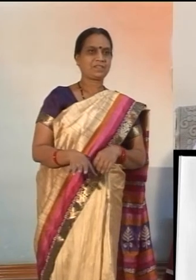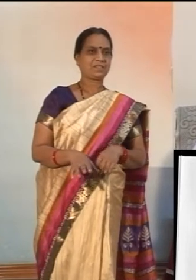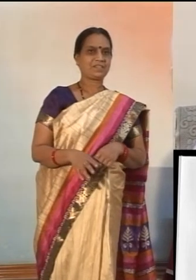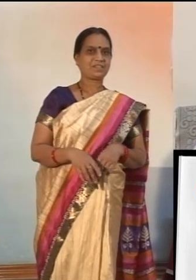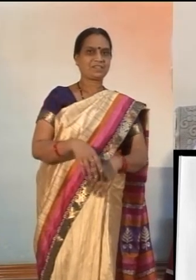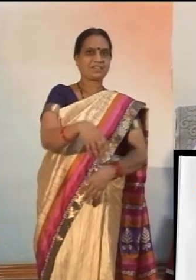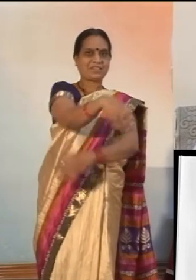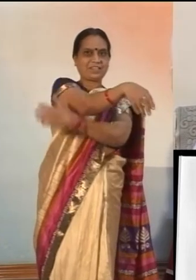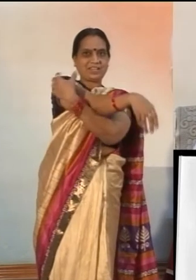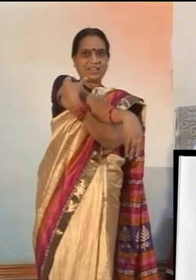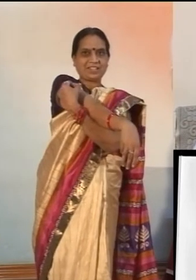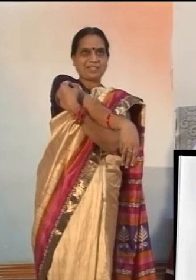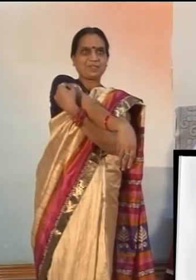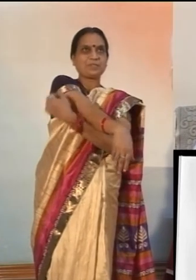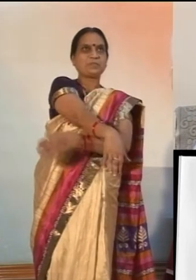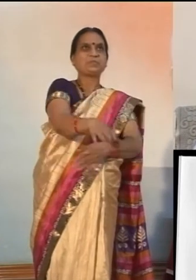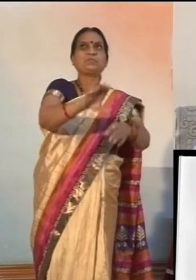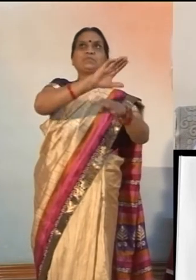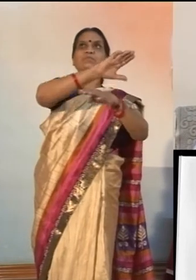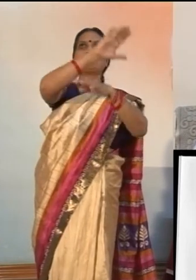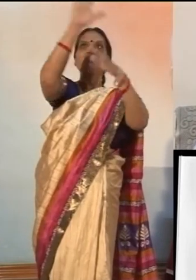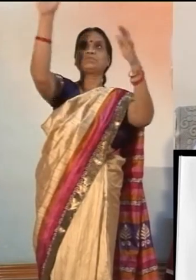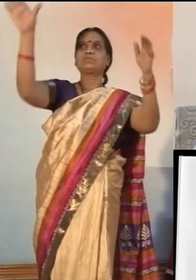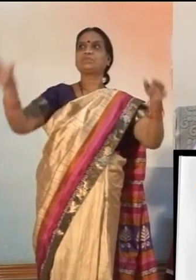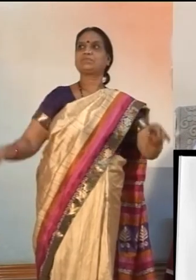हाथी तो सिर्फ एक दीवार की तरह है,